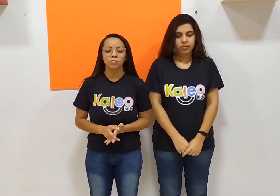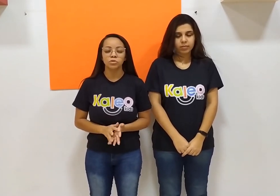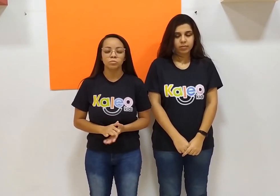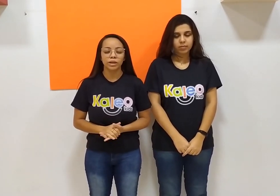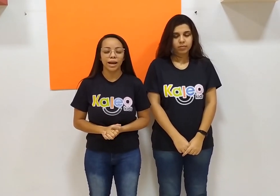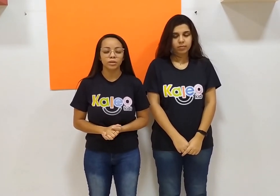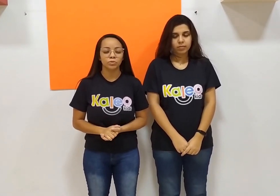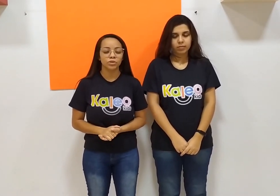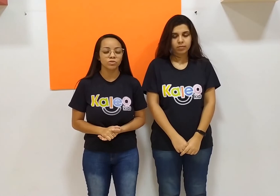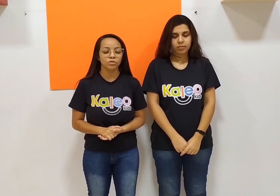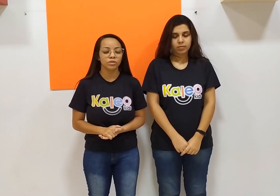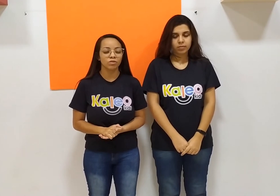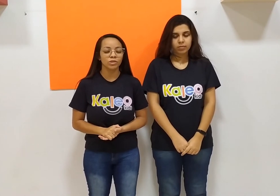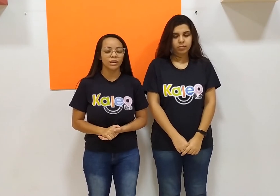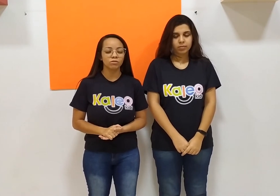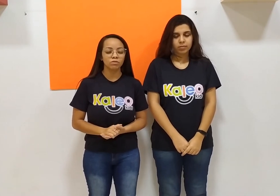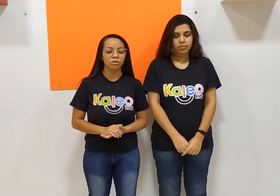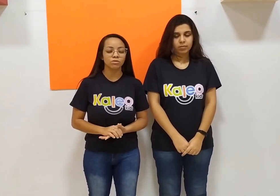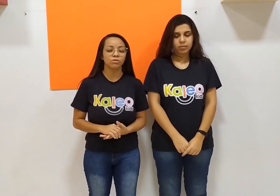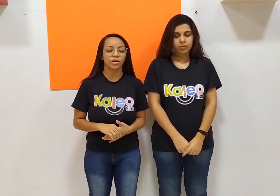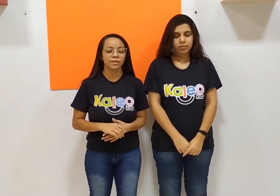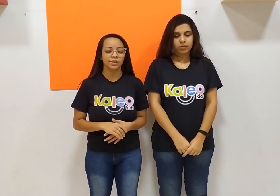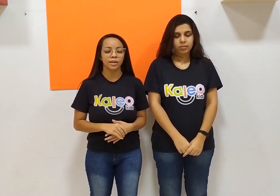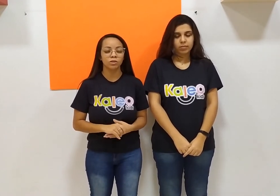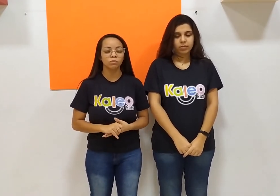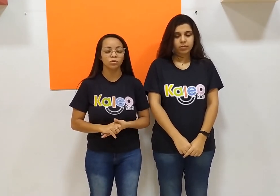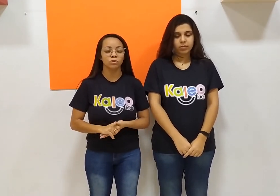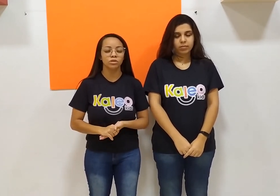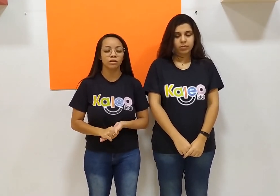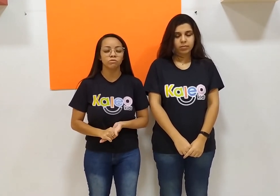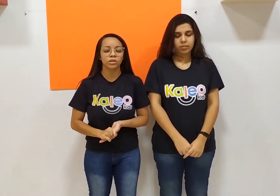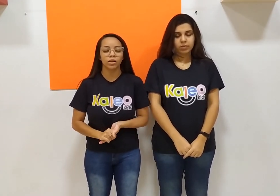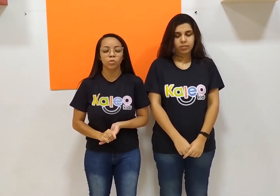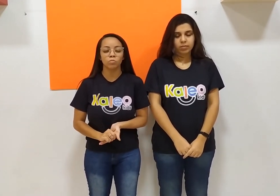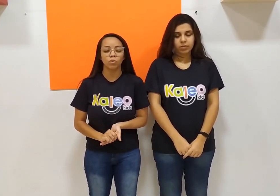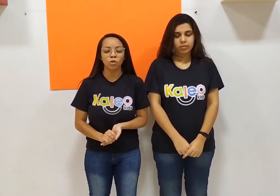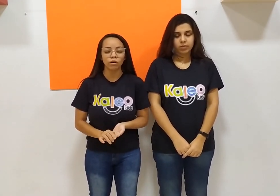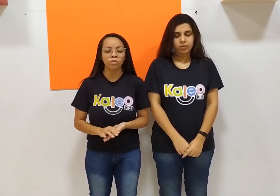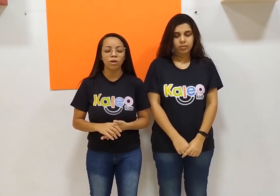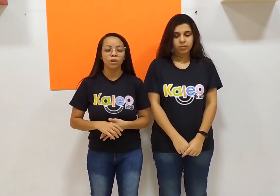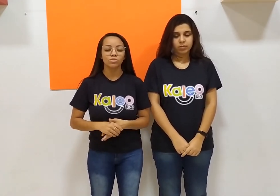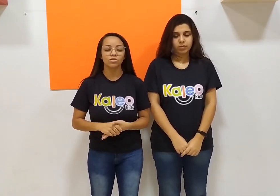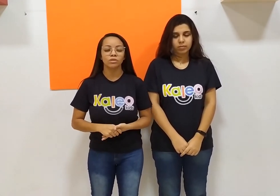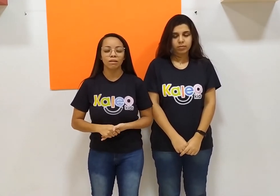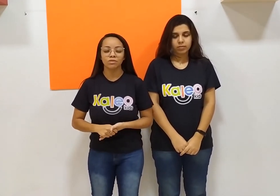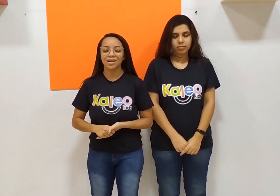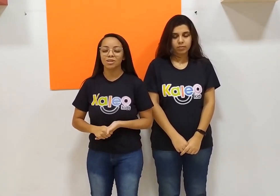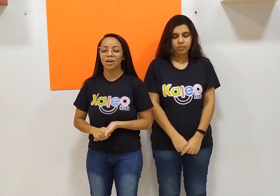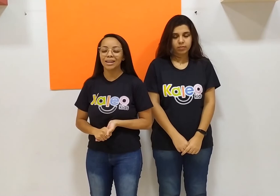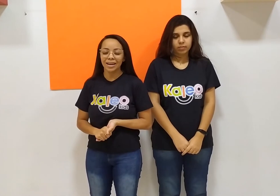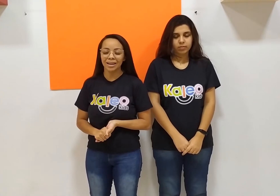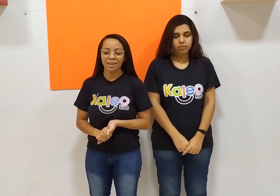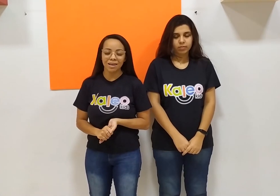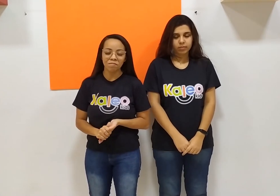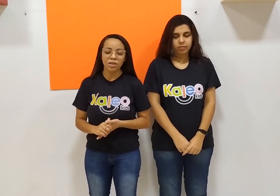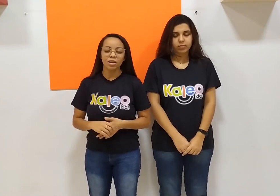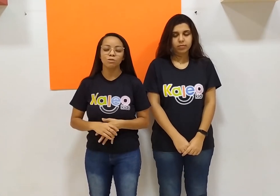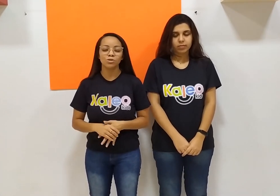Muito obrigada porque o Senhor tem cuidado do nosso coração, o Senhor tem nos dado amor, o Senhor tem nos dado alegria e o Senhor